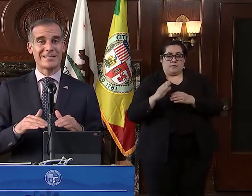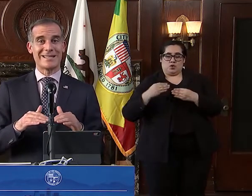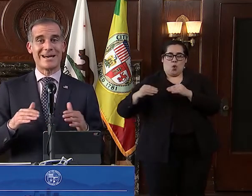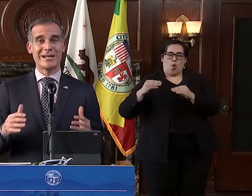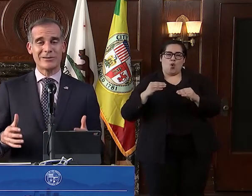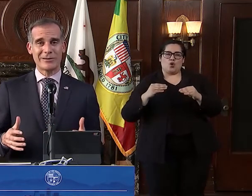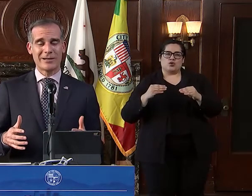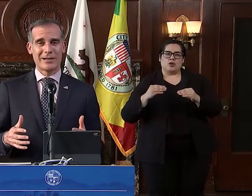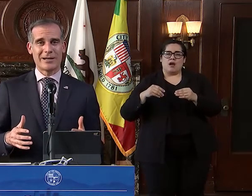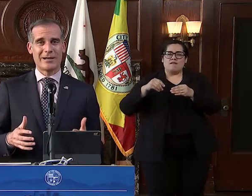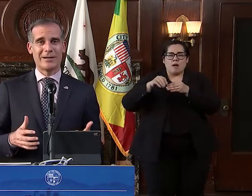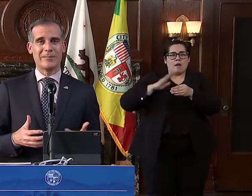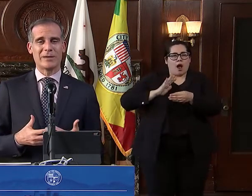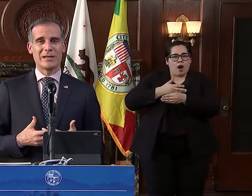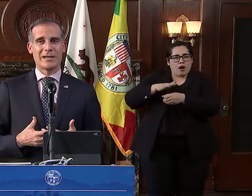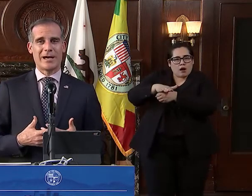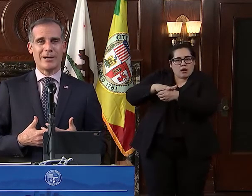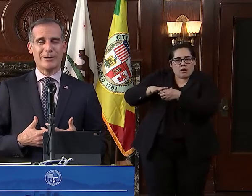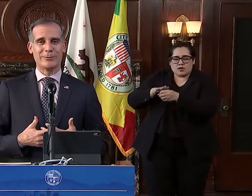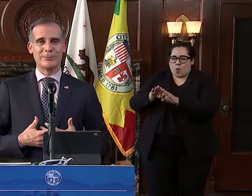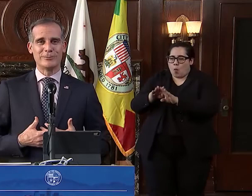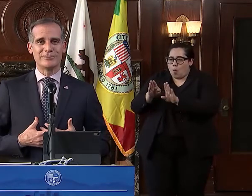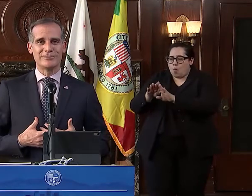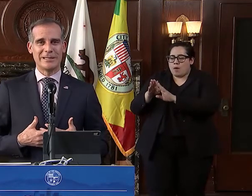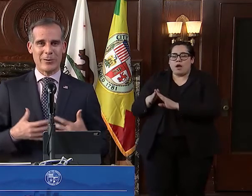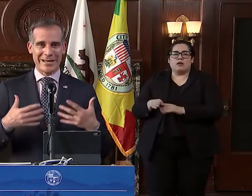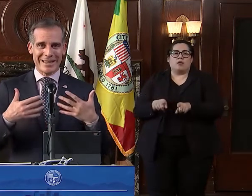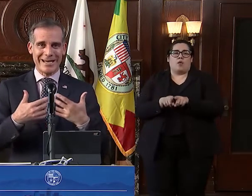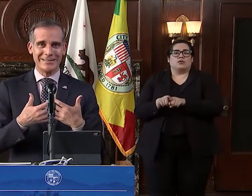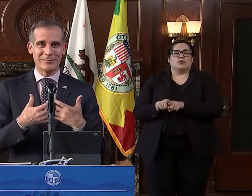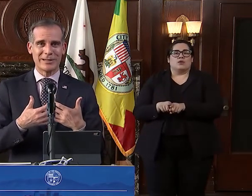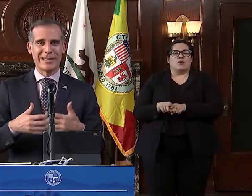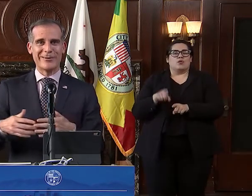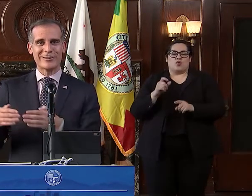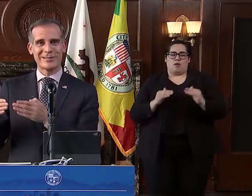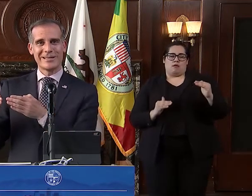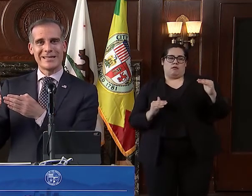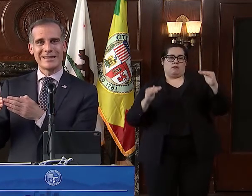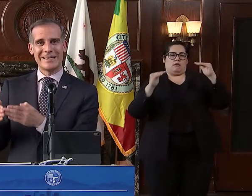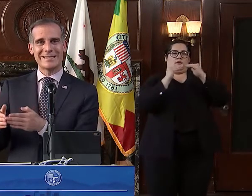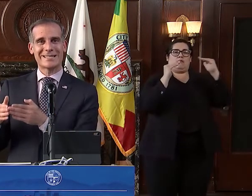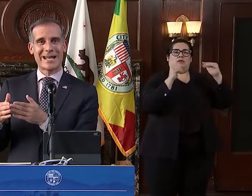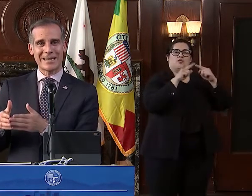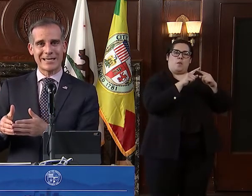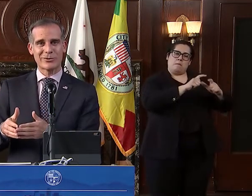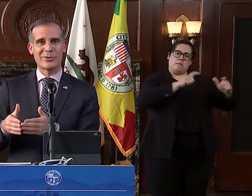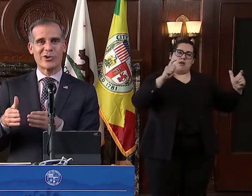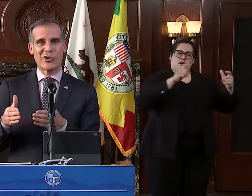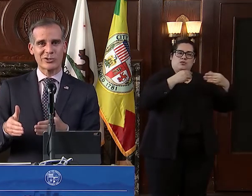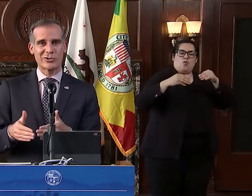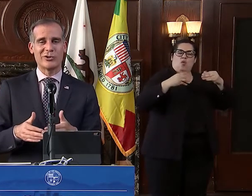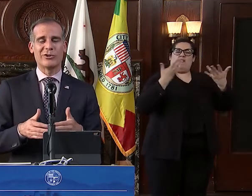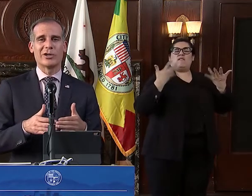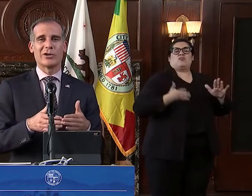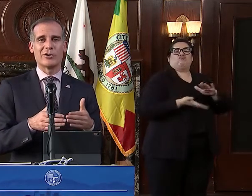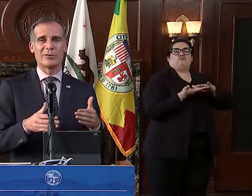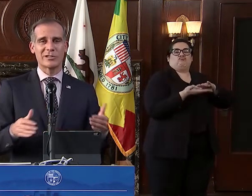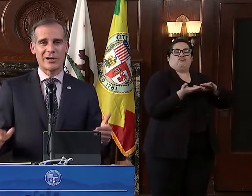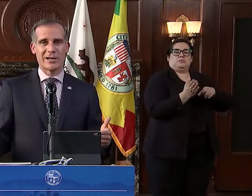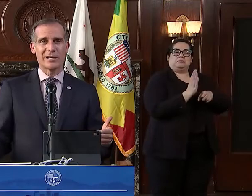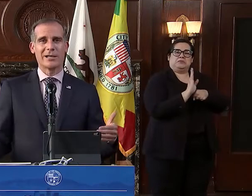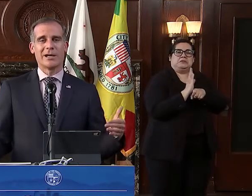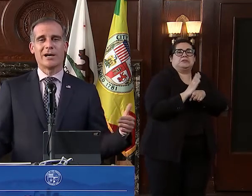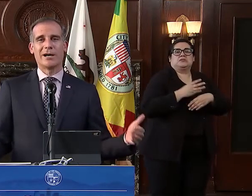del vecindario, a una igualdad de las tiendas grandes como Costco,